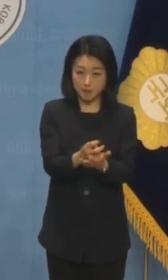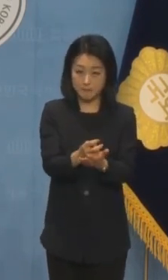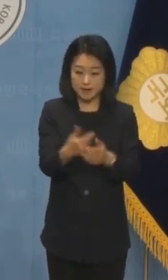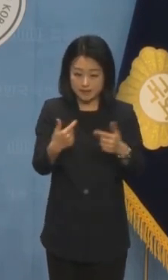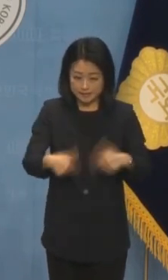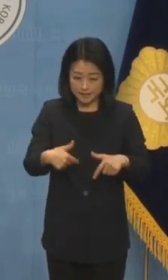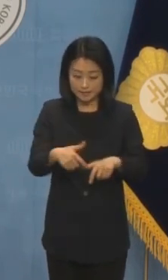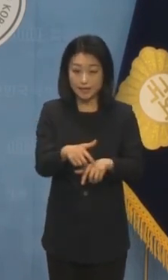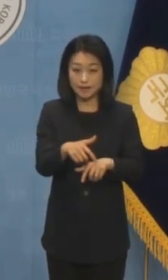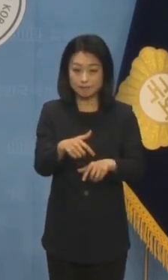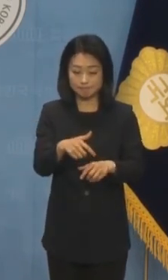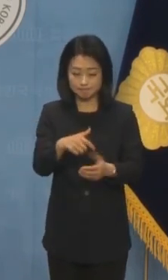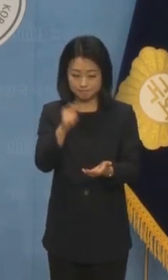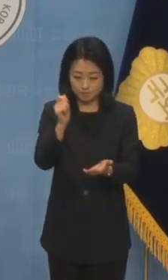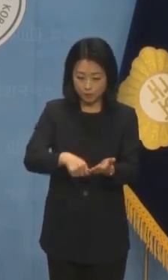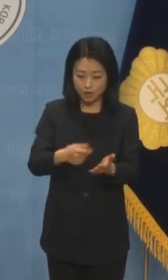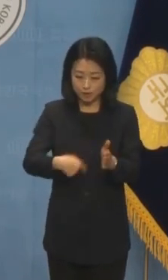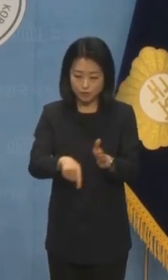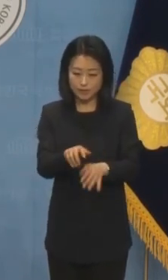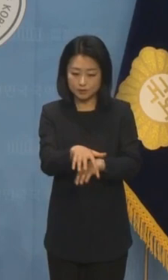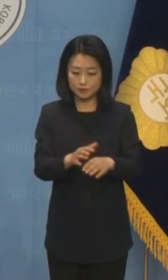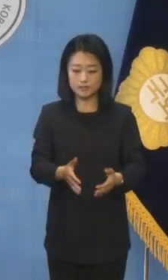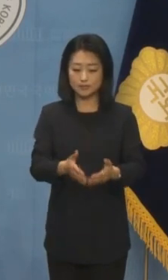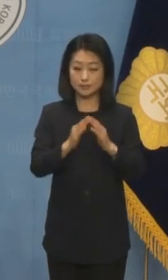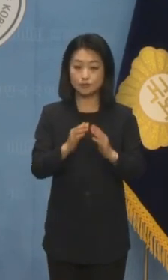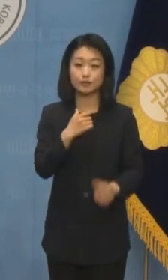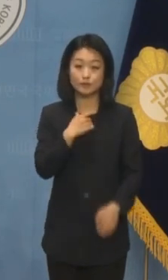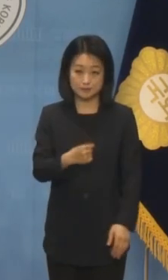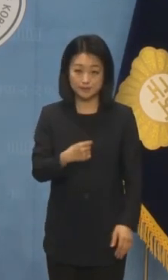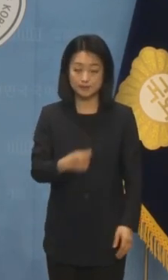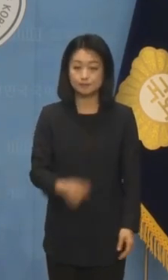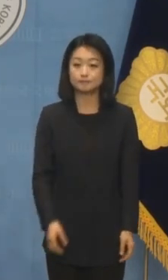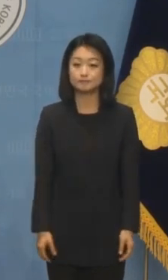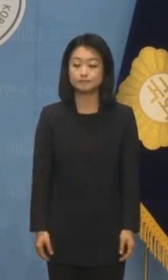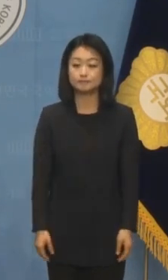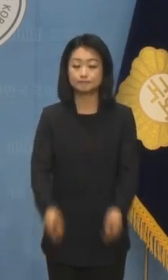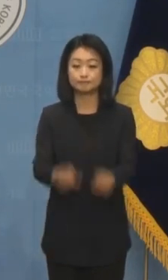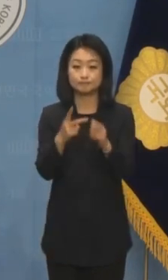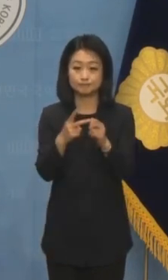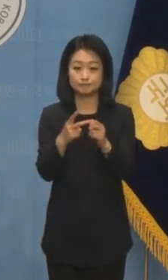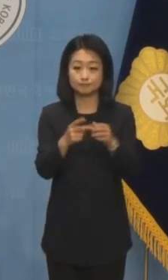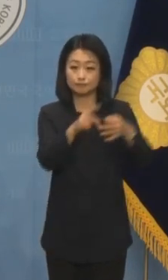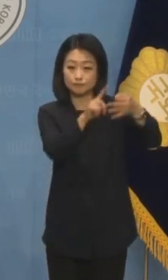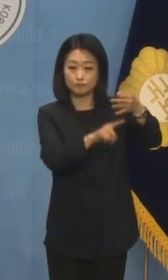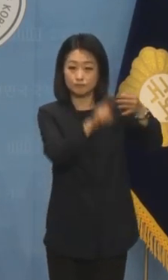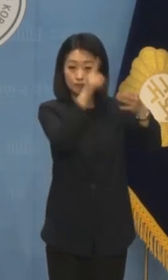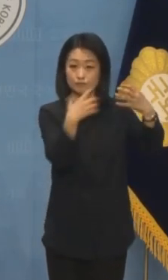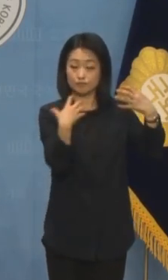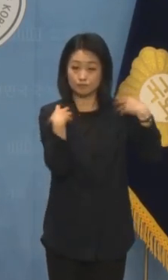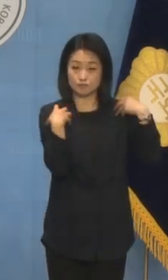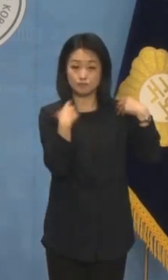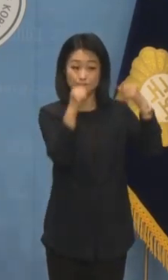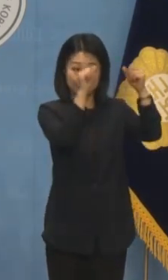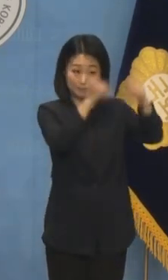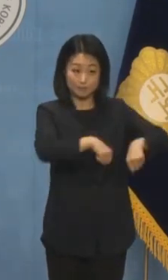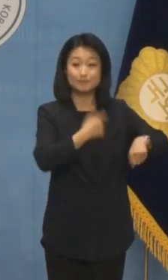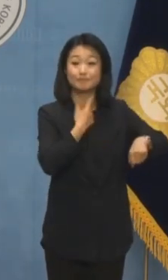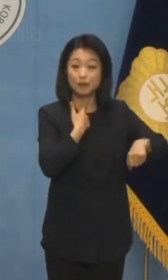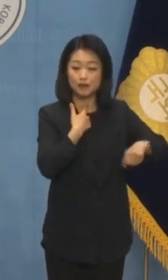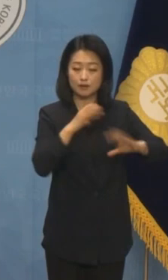상시 TF를 가동하겠습니다. 둘째, 윤석열 정부가 무너뜨린